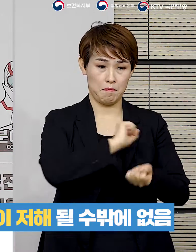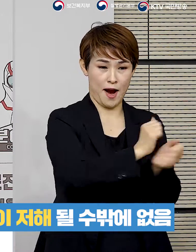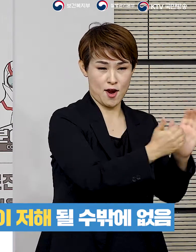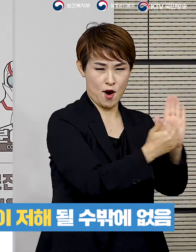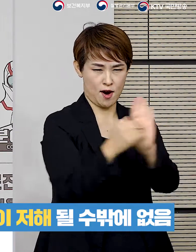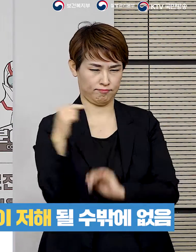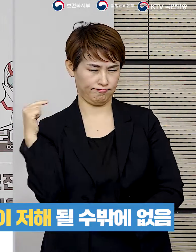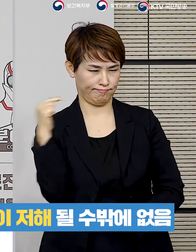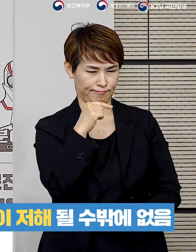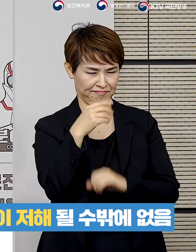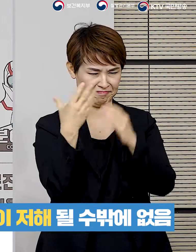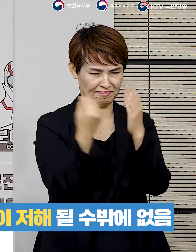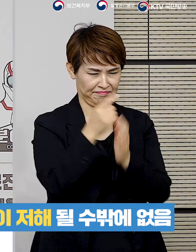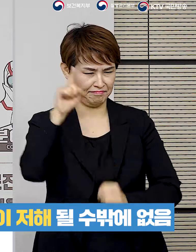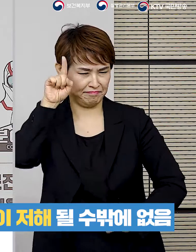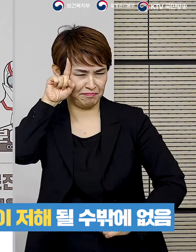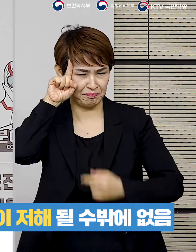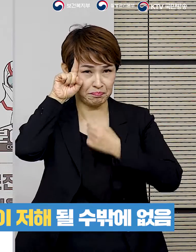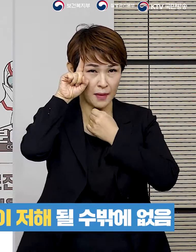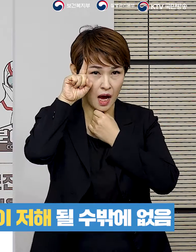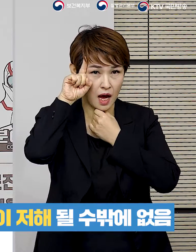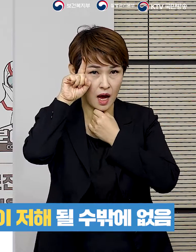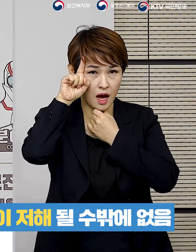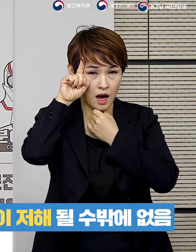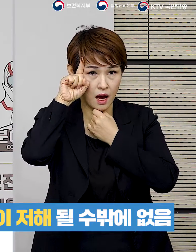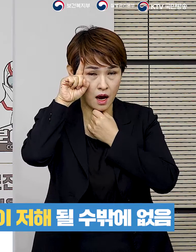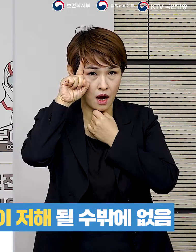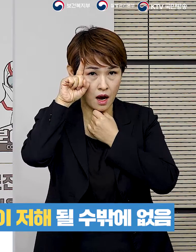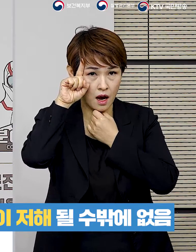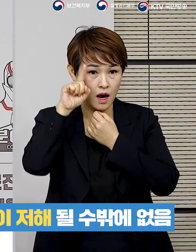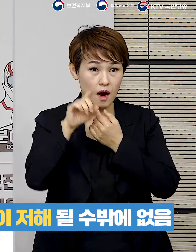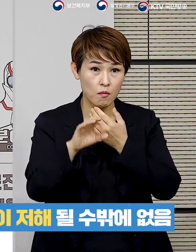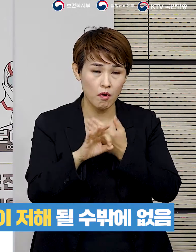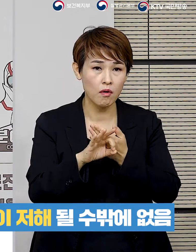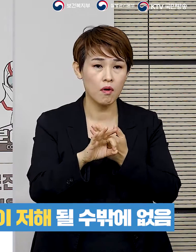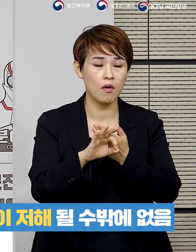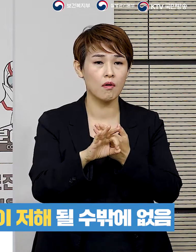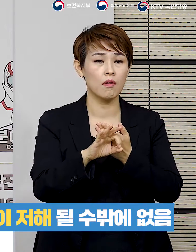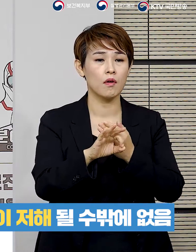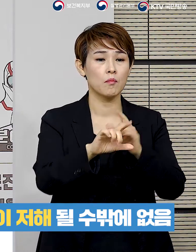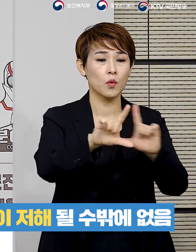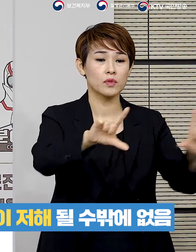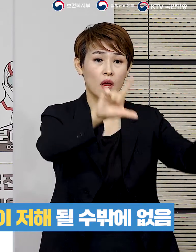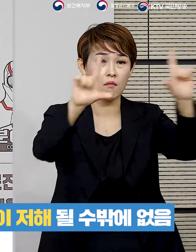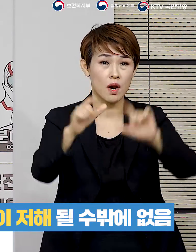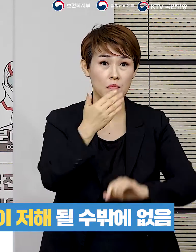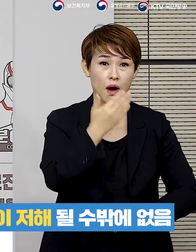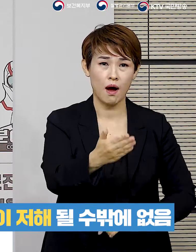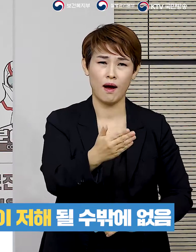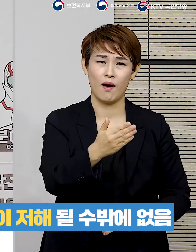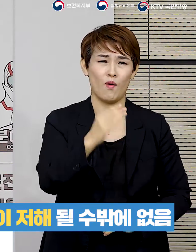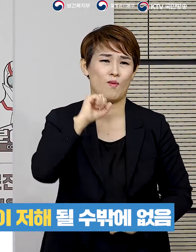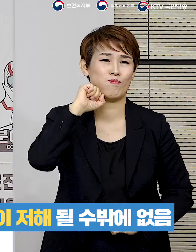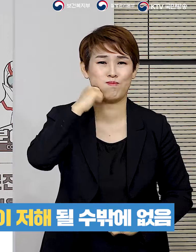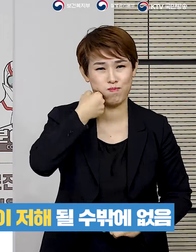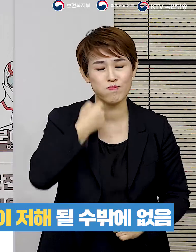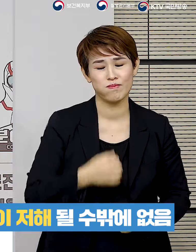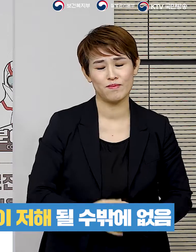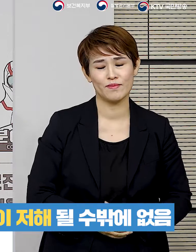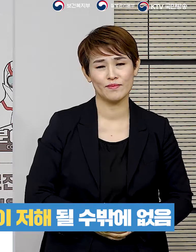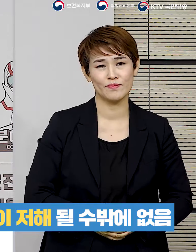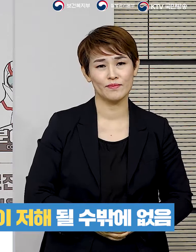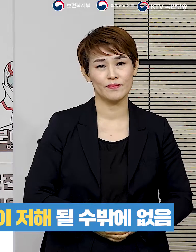말씀드리면 방역적인 조치를 강화하고 완벽하게 하면 할수록 실제 일상으로의 복귀는 쉽지가 않은